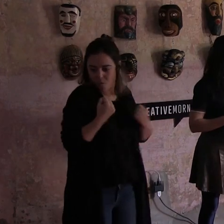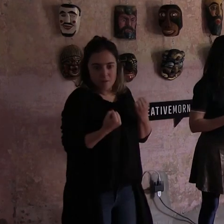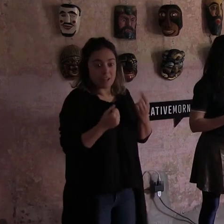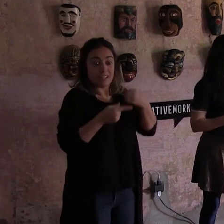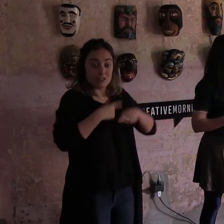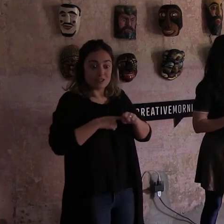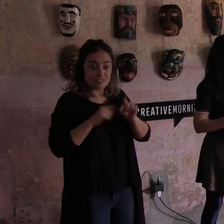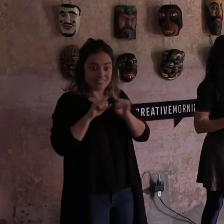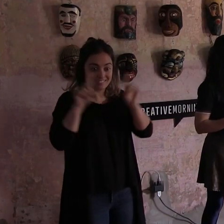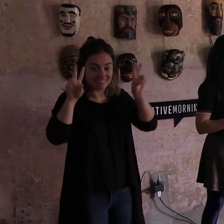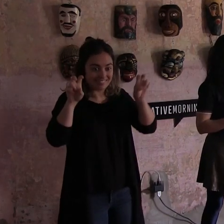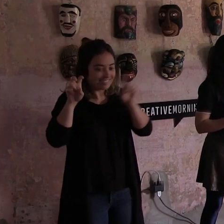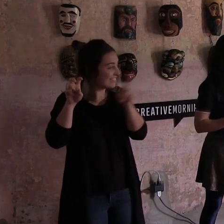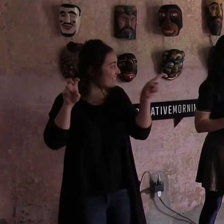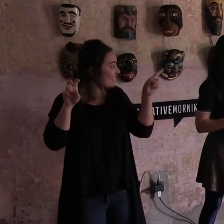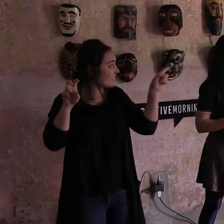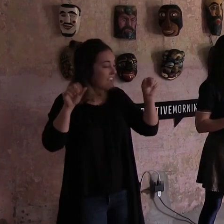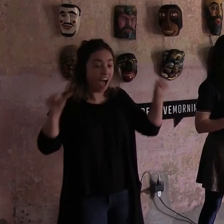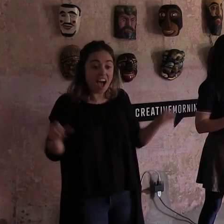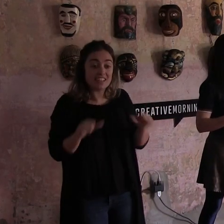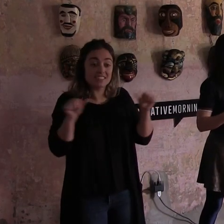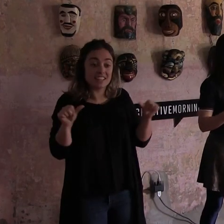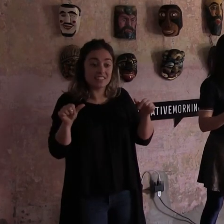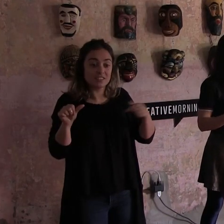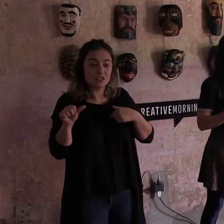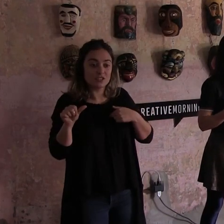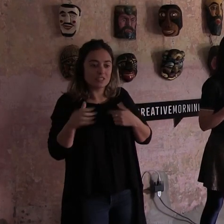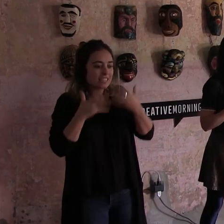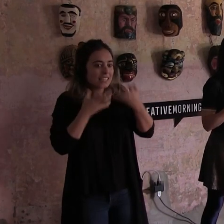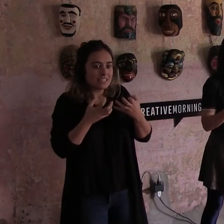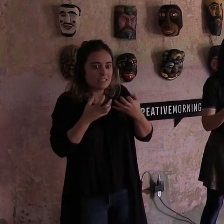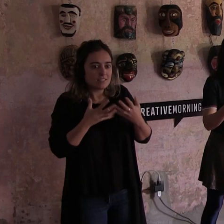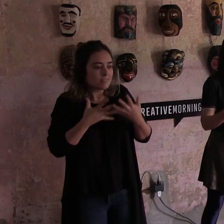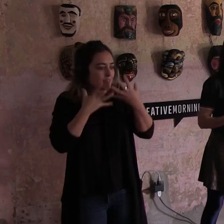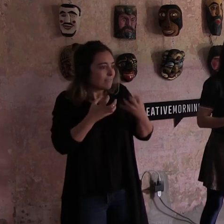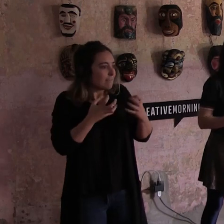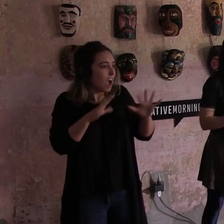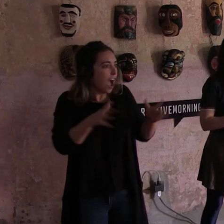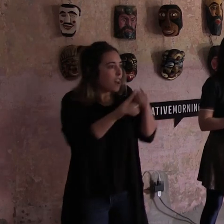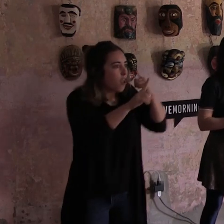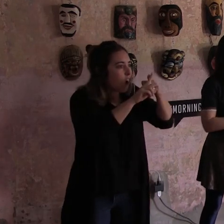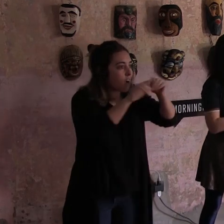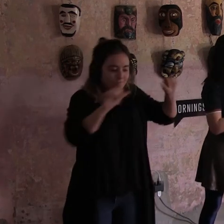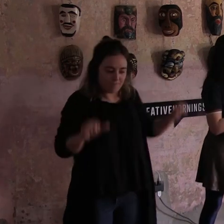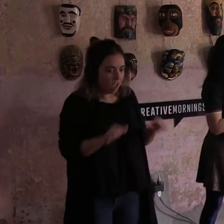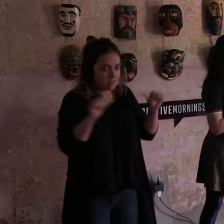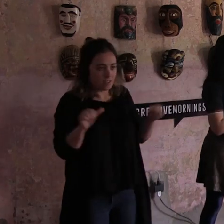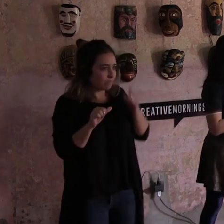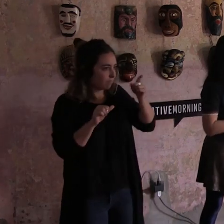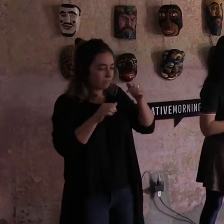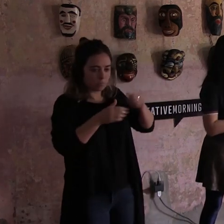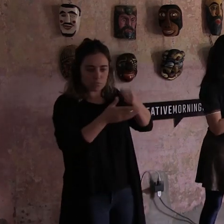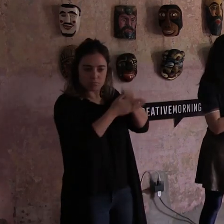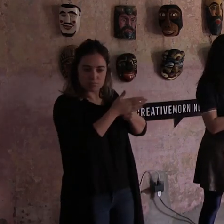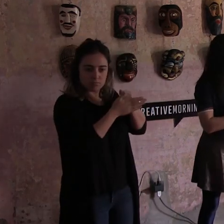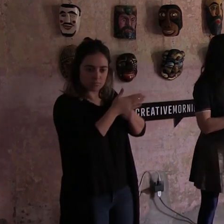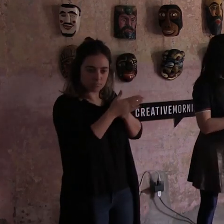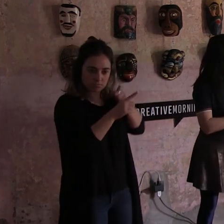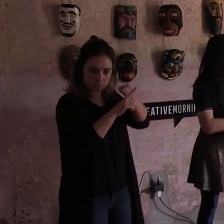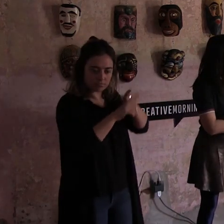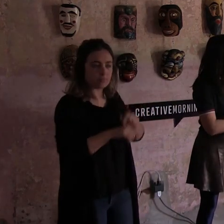pase es lo que el propósito de la charla de hoy es. Entonces,